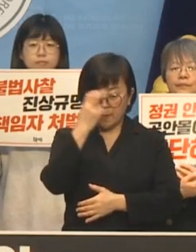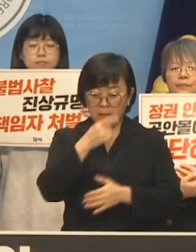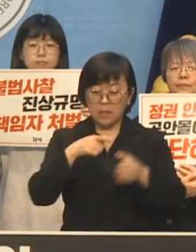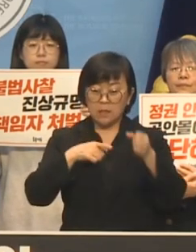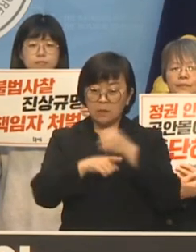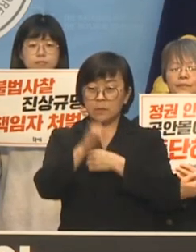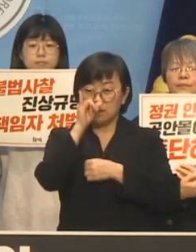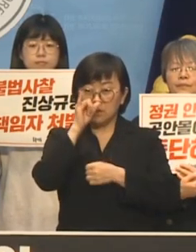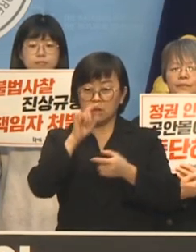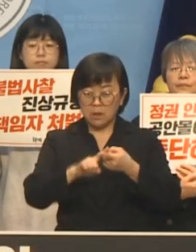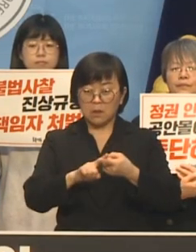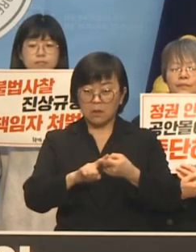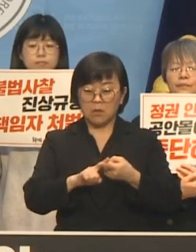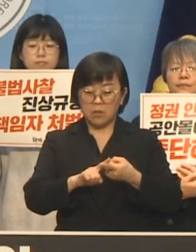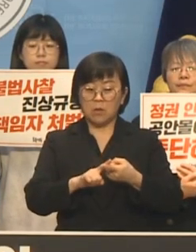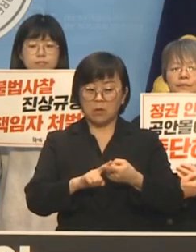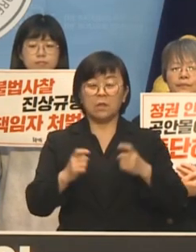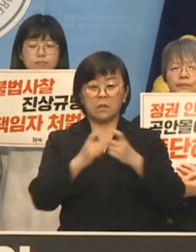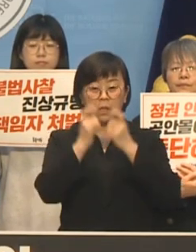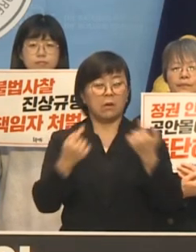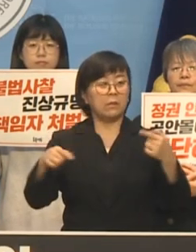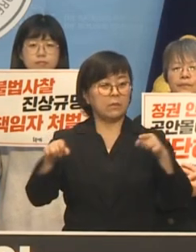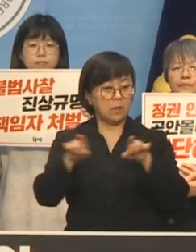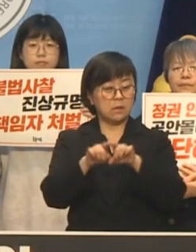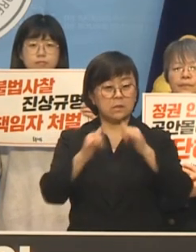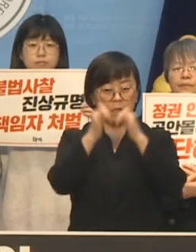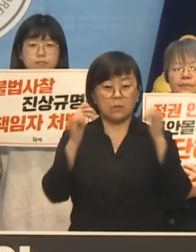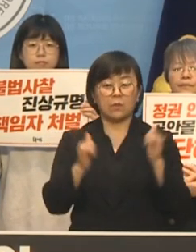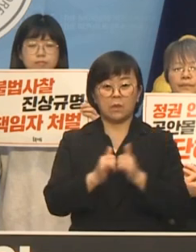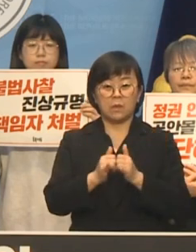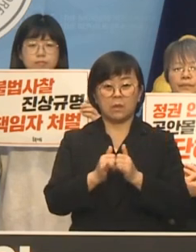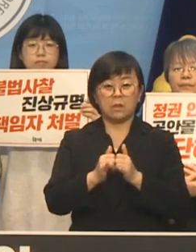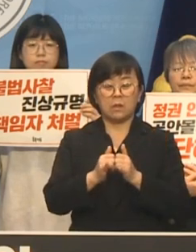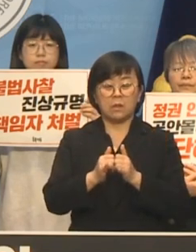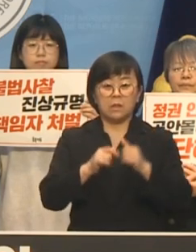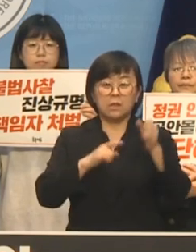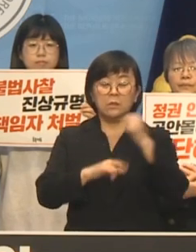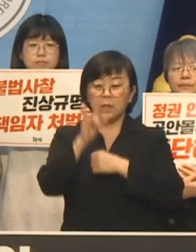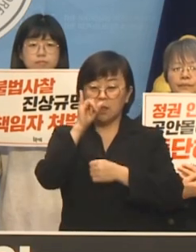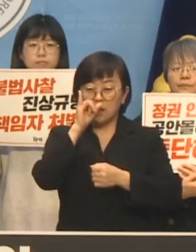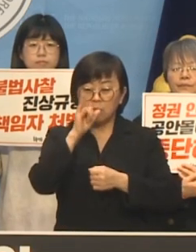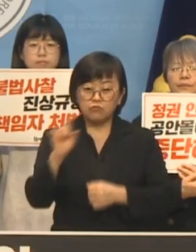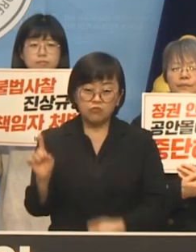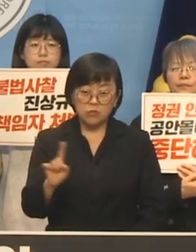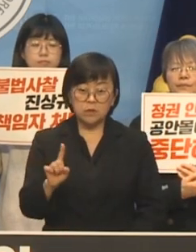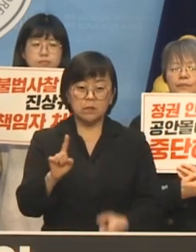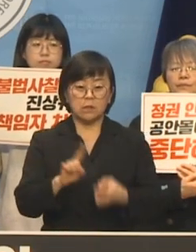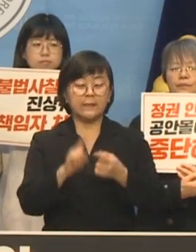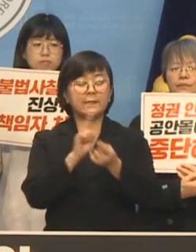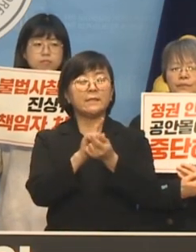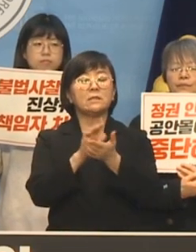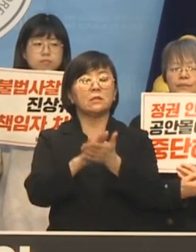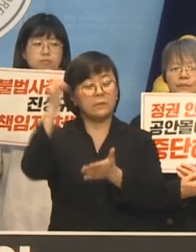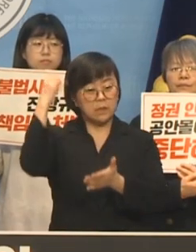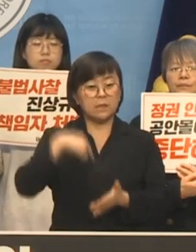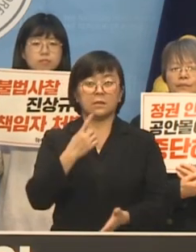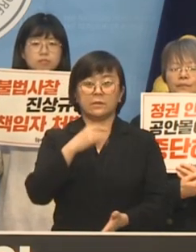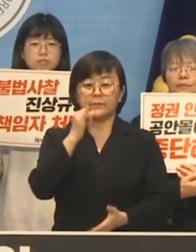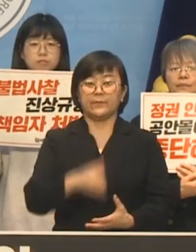것, 그것은 개인과 더불어 이 사회에 어떤 의미를 지니고 있는지를 몸소 느낀 바